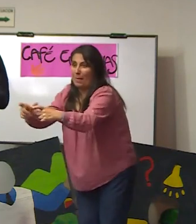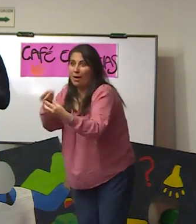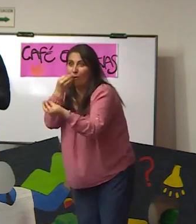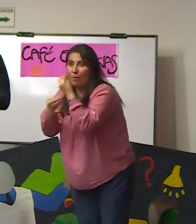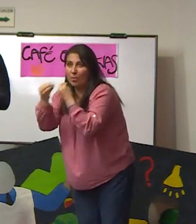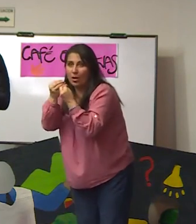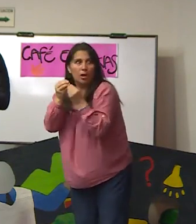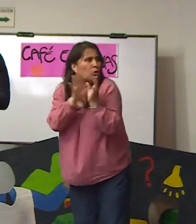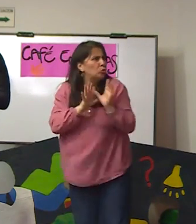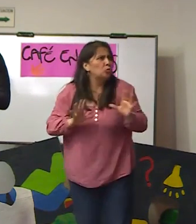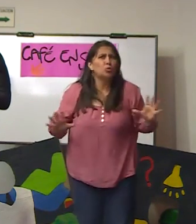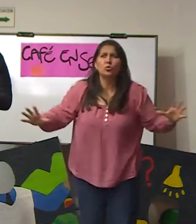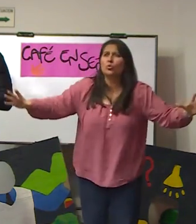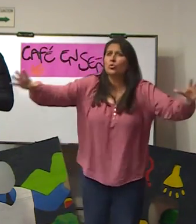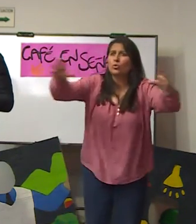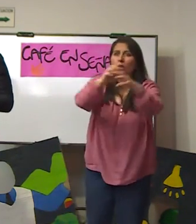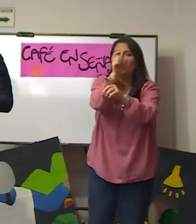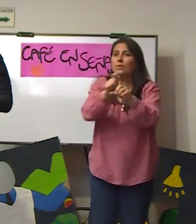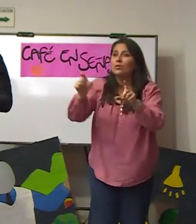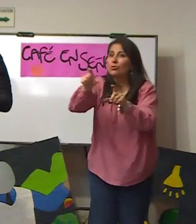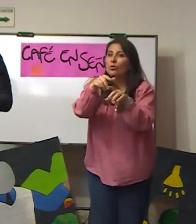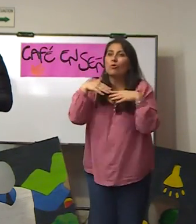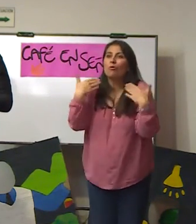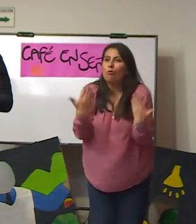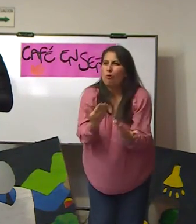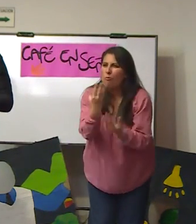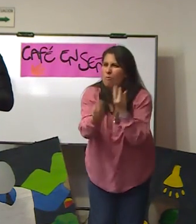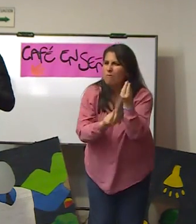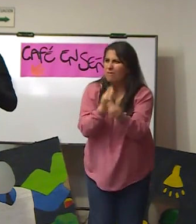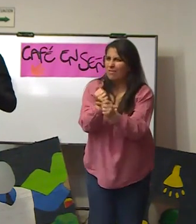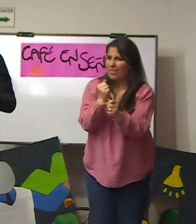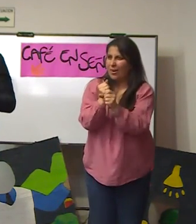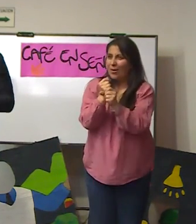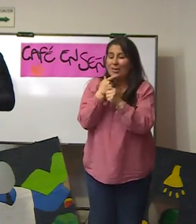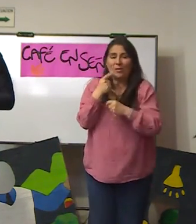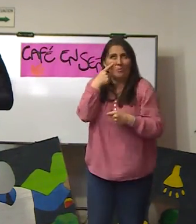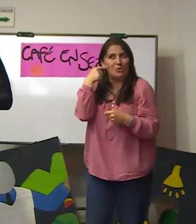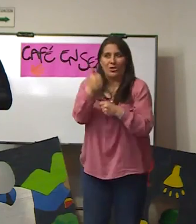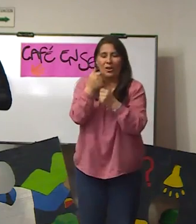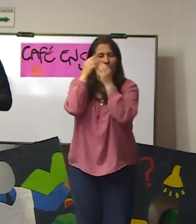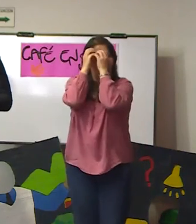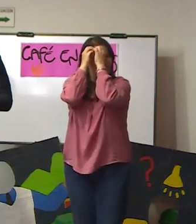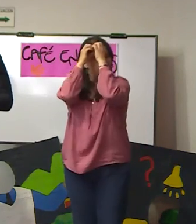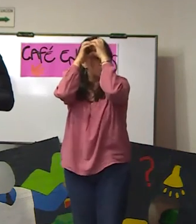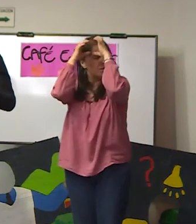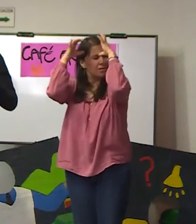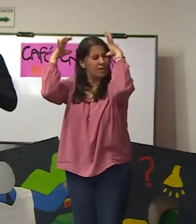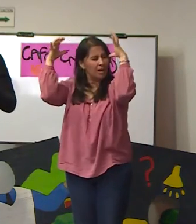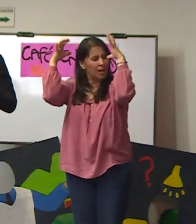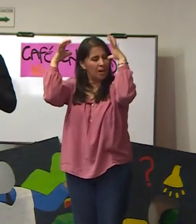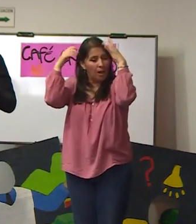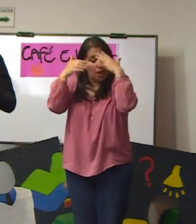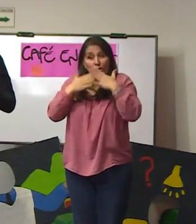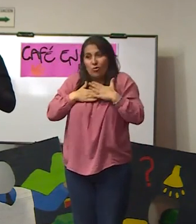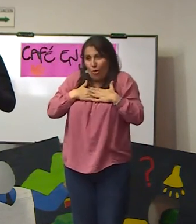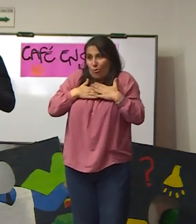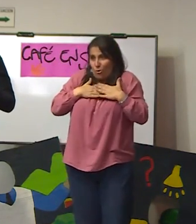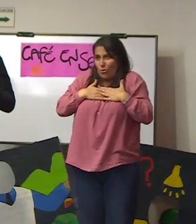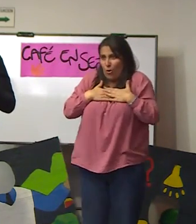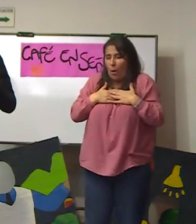¿sí? Es muy chévere uno tratar de imaginarse cómo hacer, en mi caso, un plato para que a una